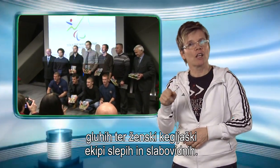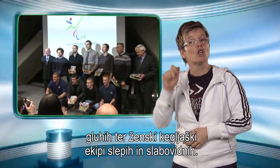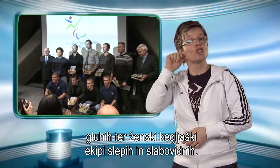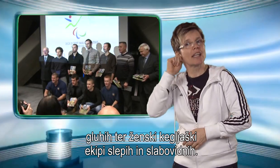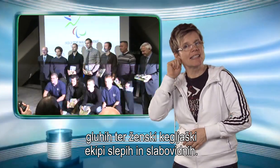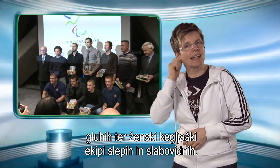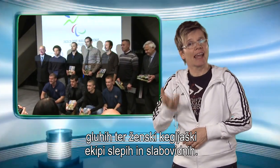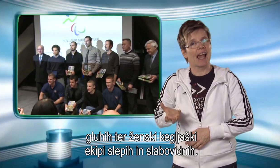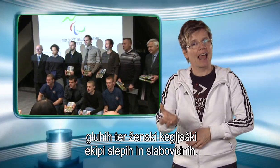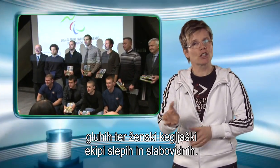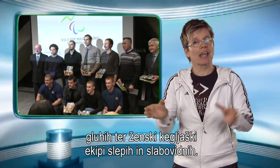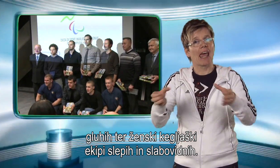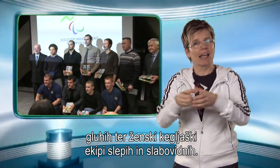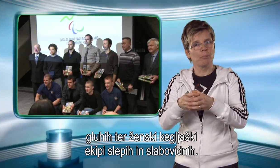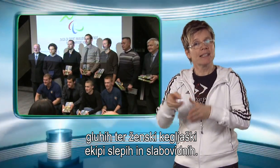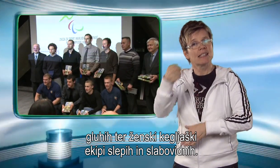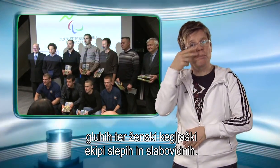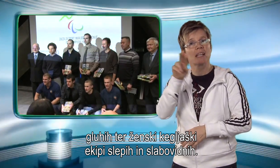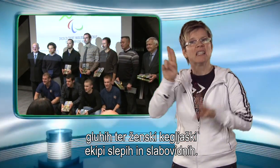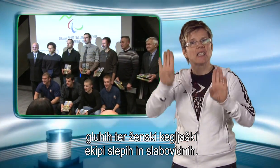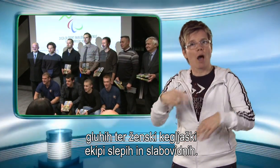ekipi slepih in slabovidnih.